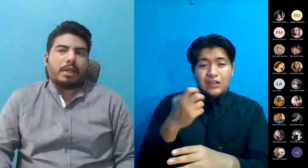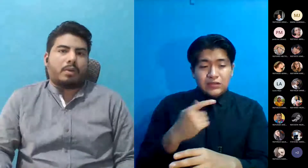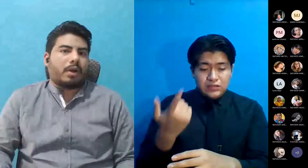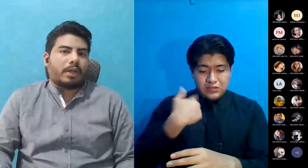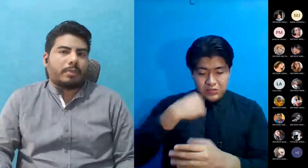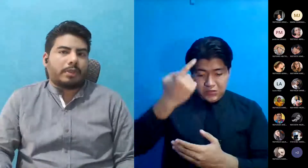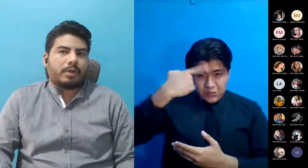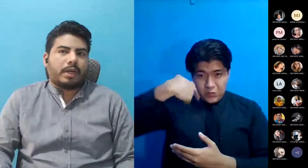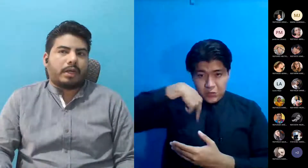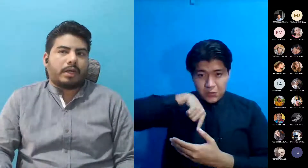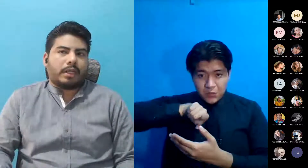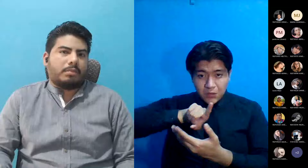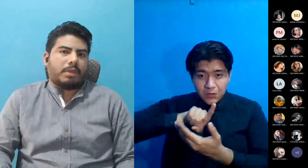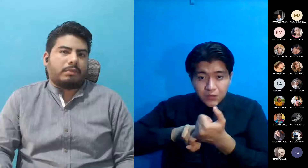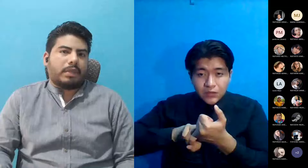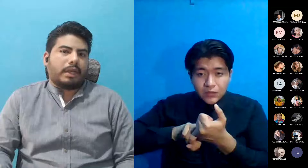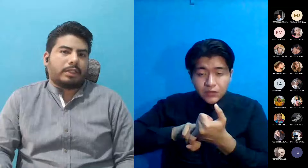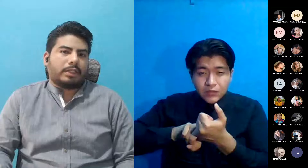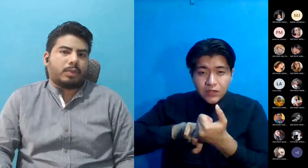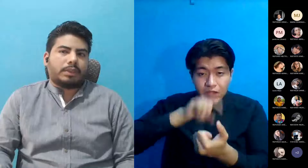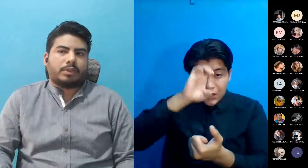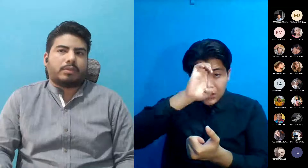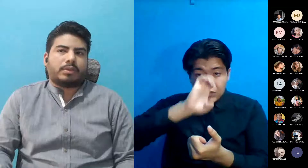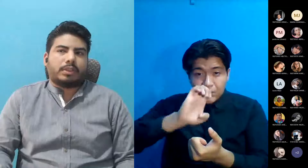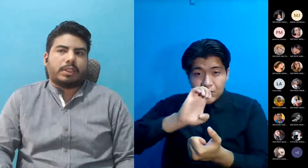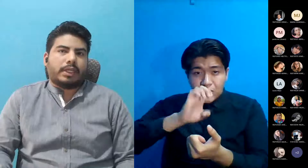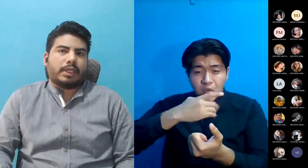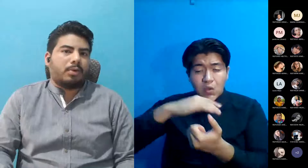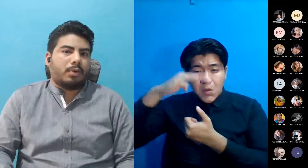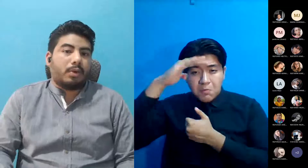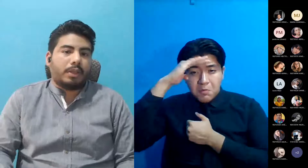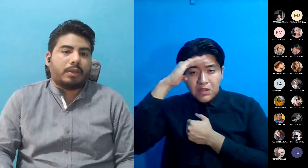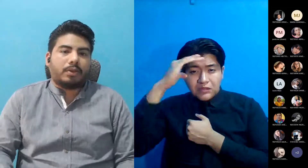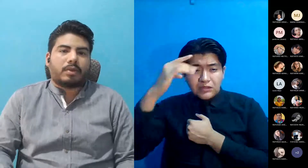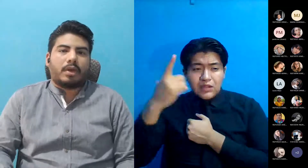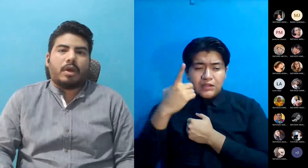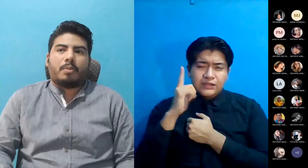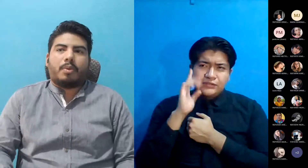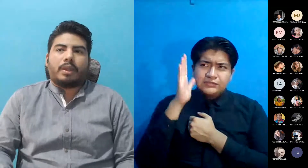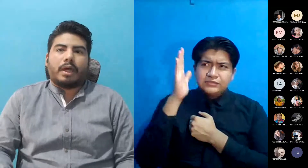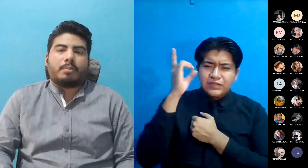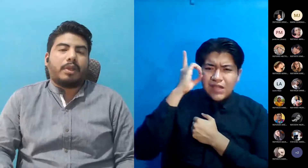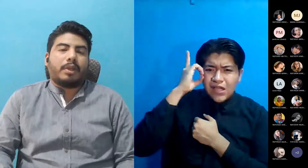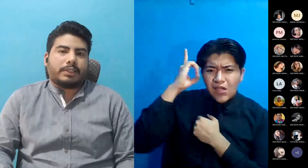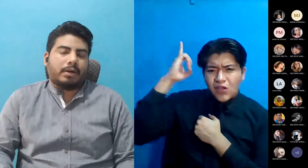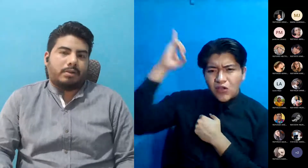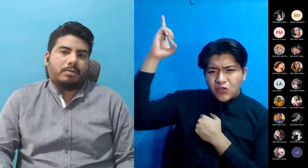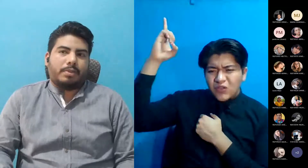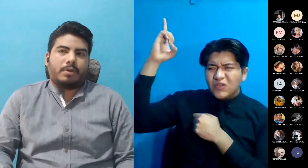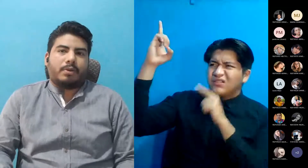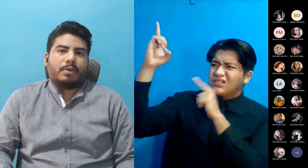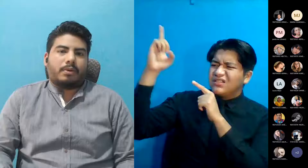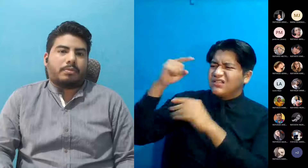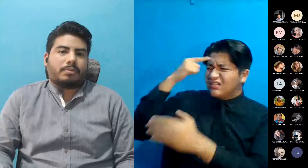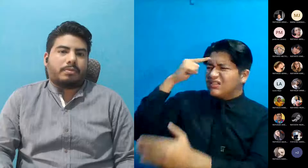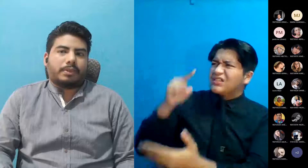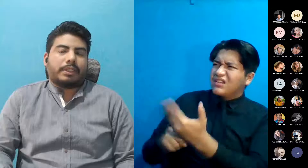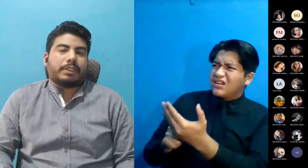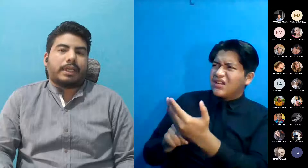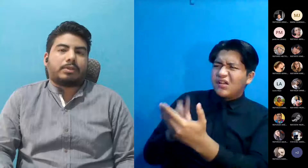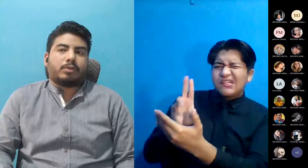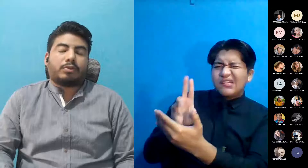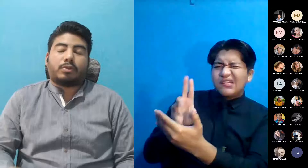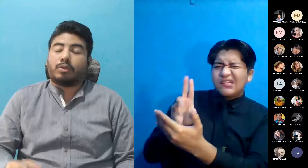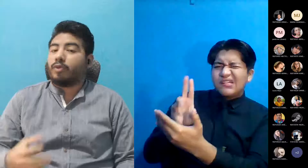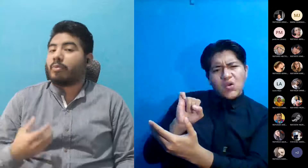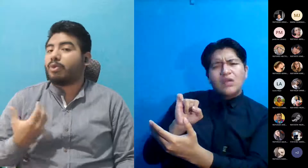la cual cualquier persona que también tenga su decisión, si cree o no en Dios, pueda hacerlo. Pero pues,